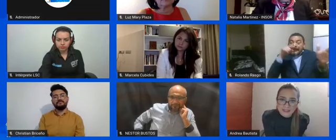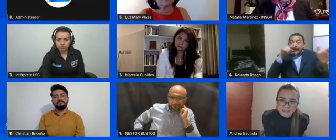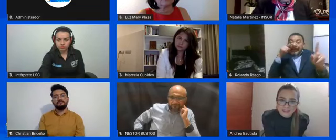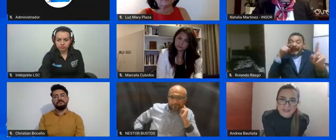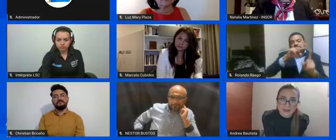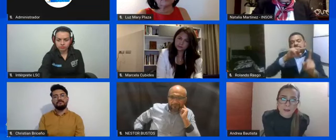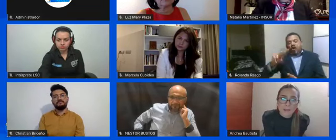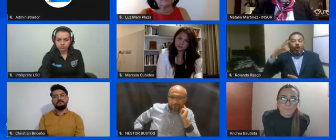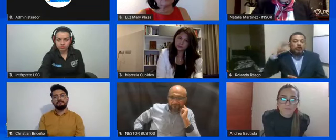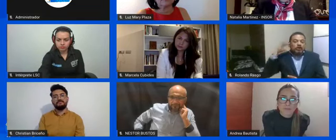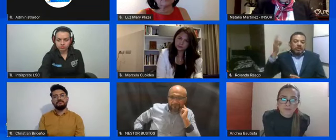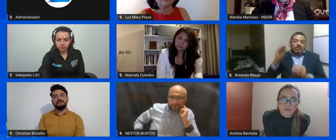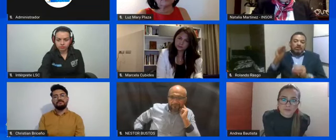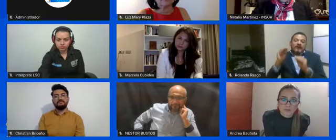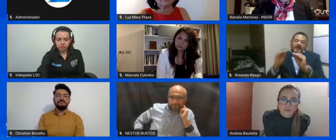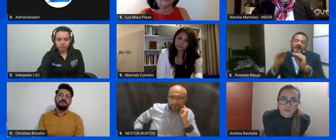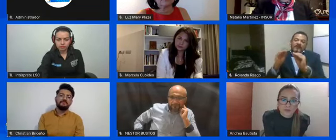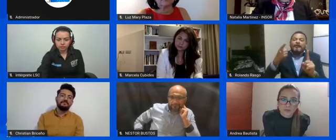esas bases.